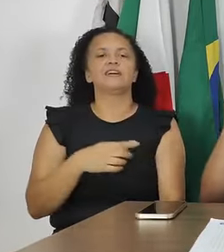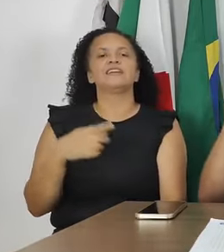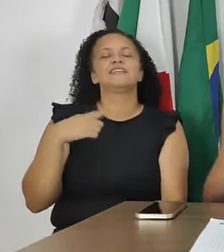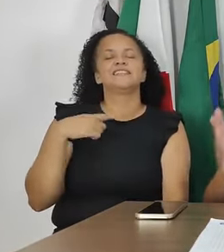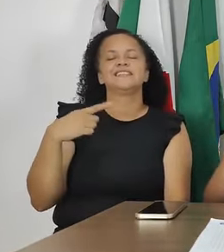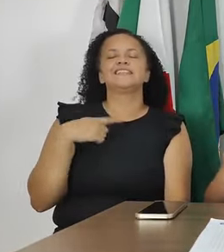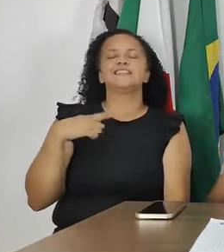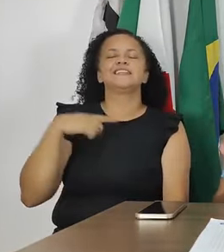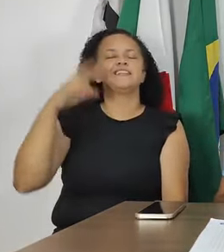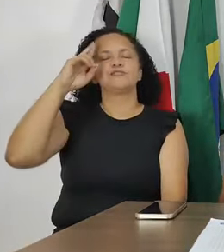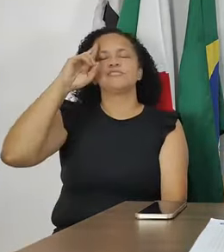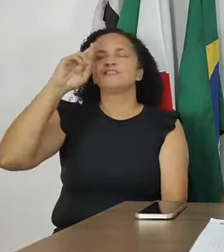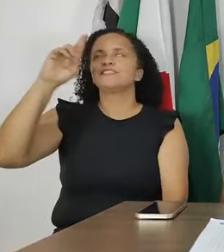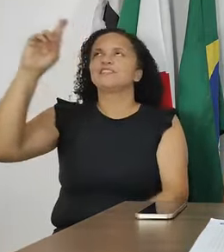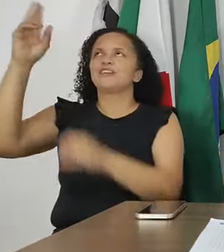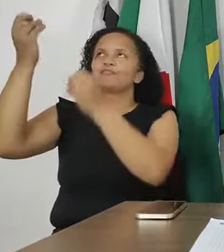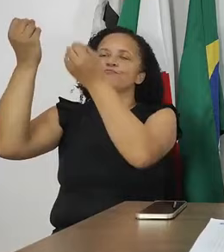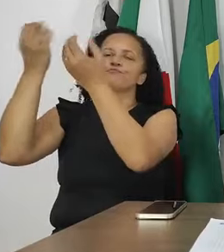gratuitamente.